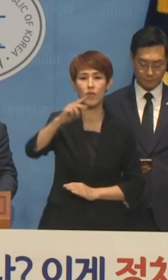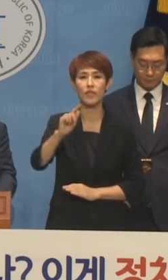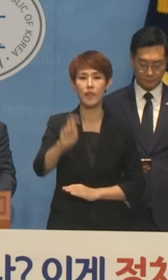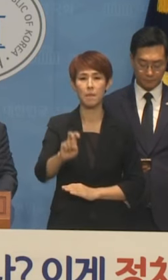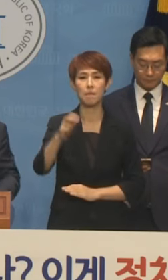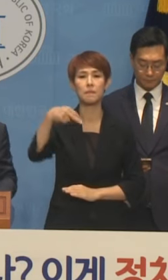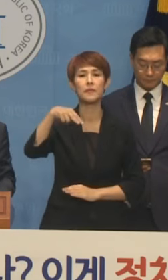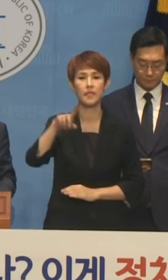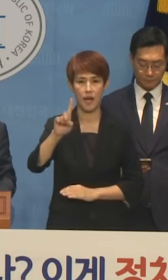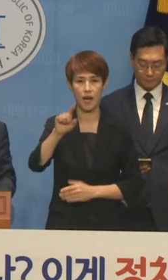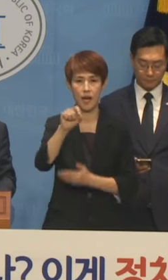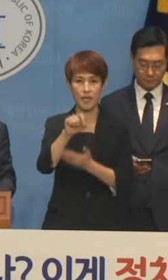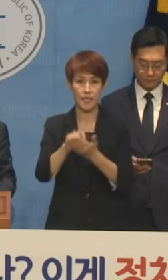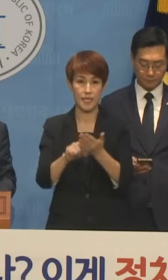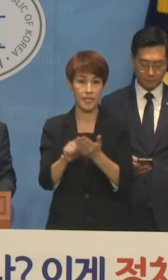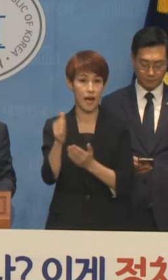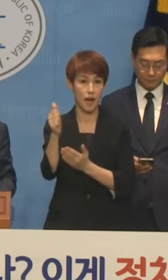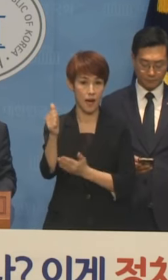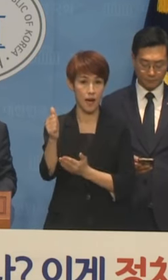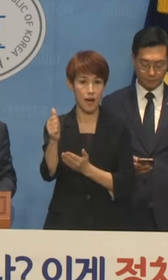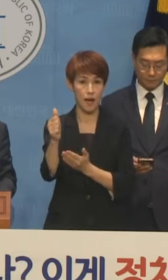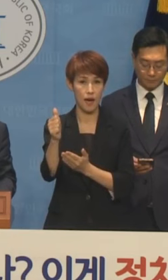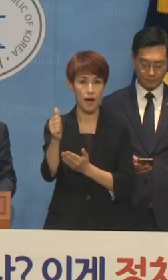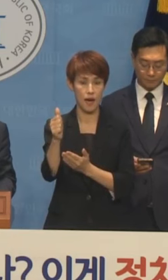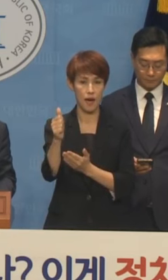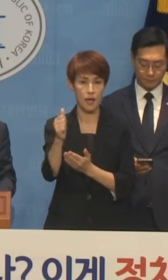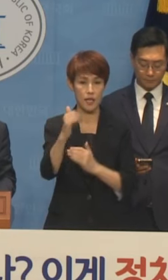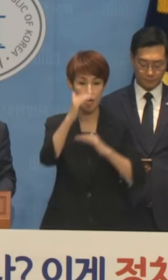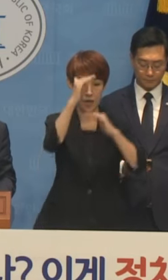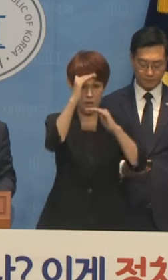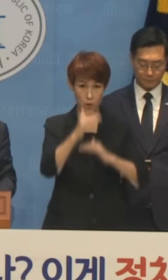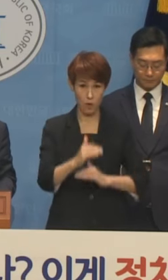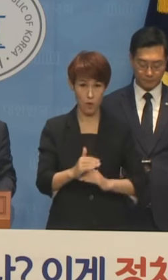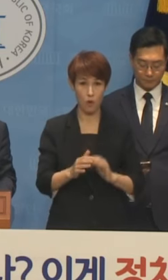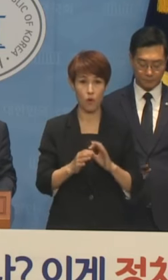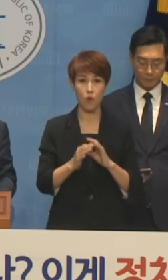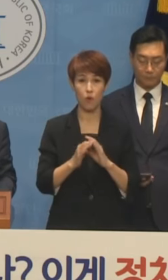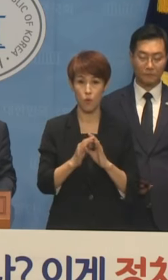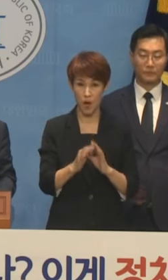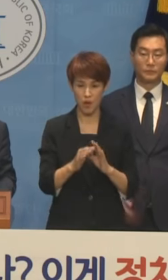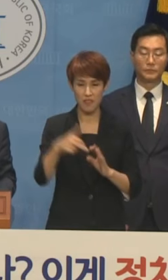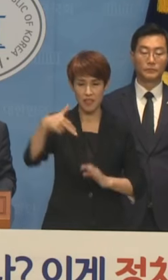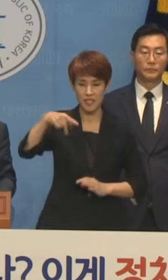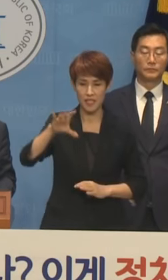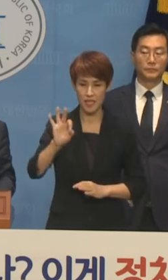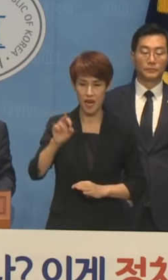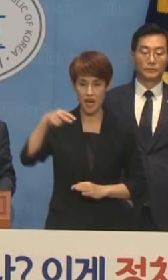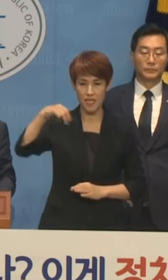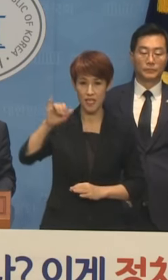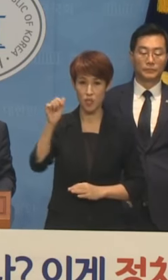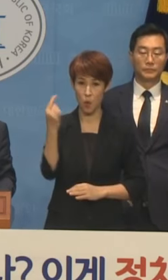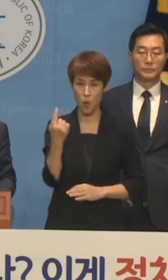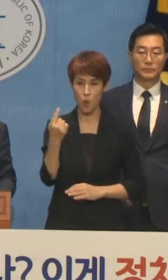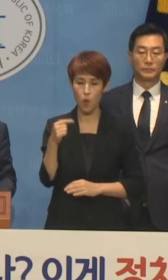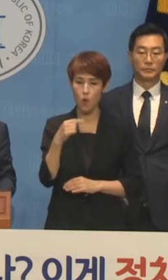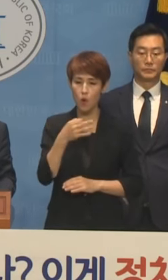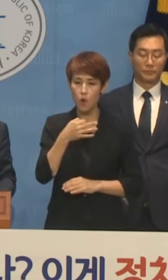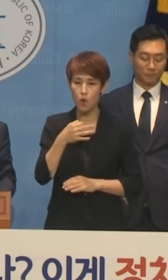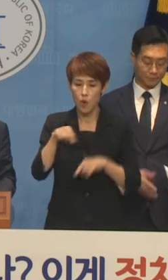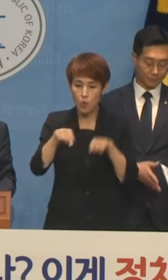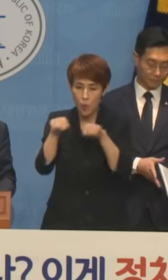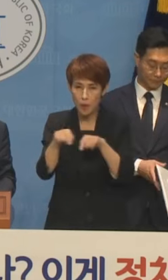강진구 기자님께서 이 사건 소위 장시호 녹음 파일의 보도 경위에